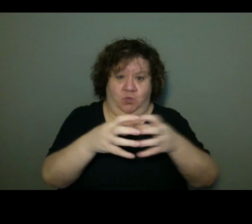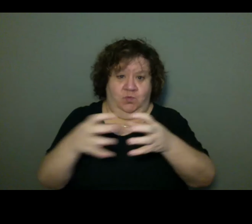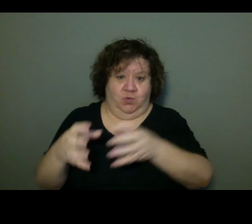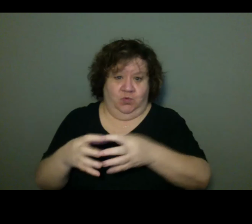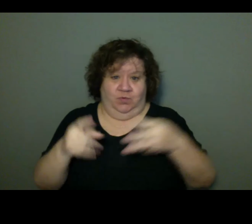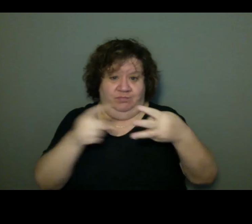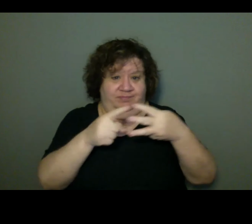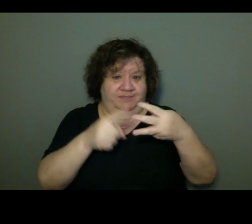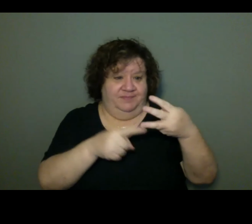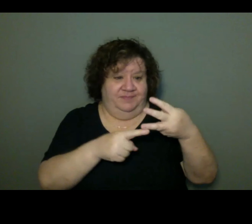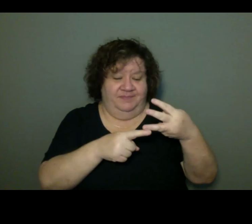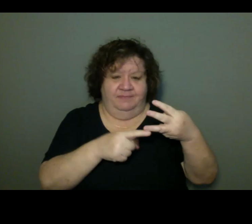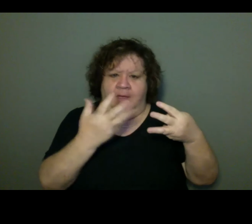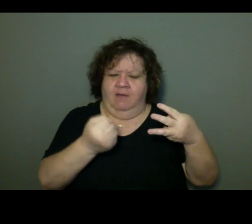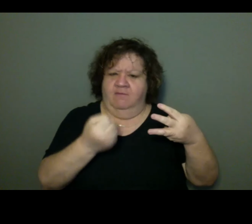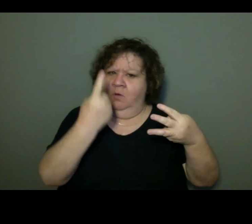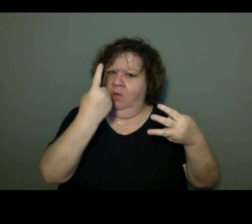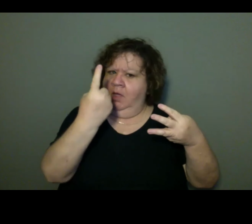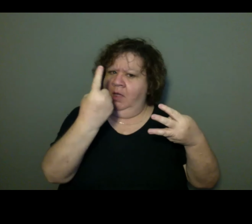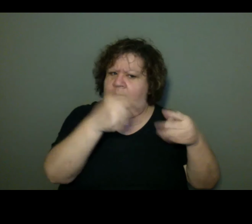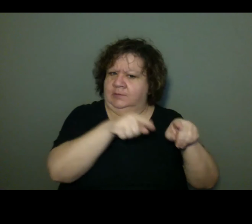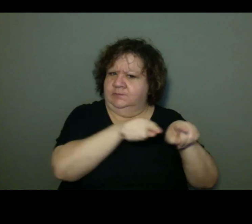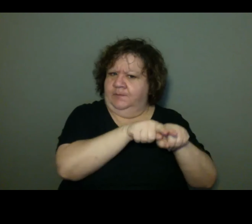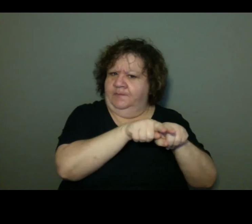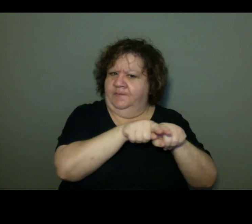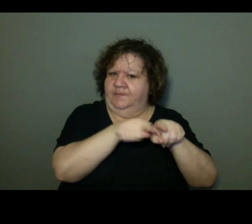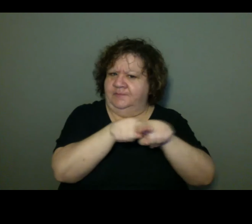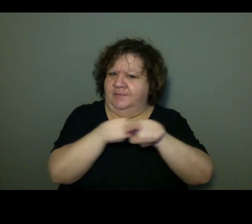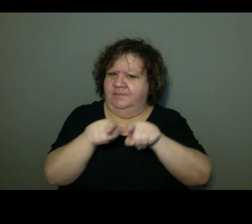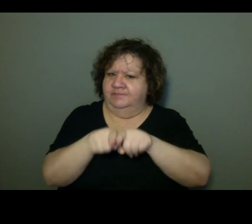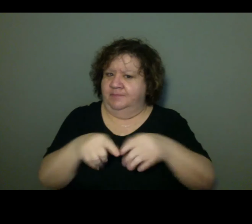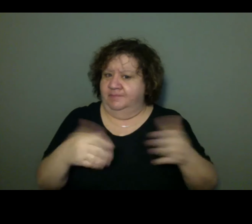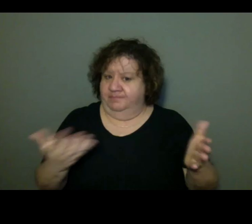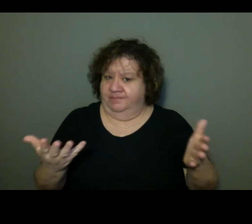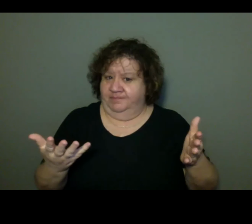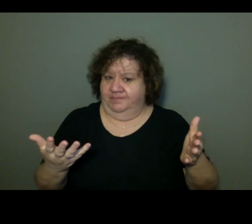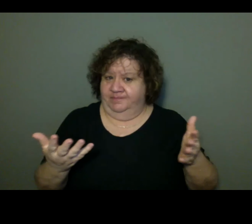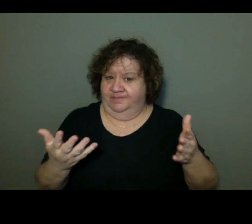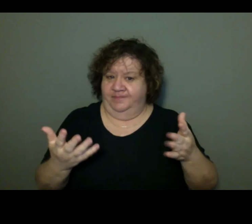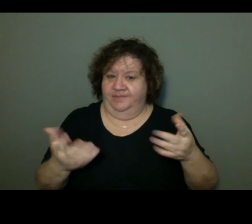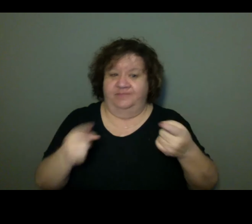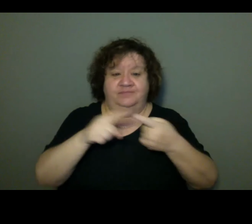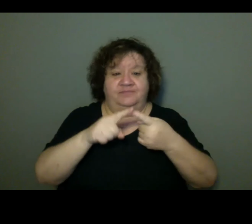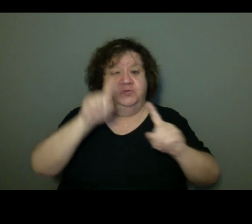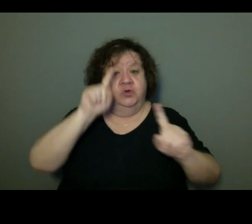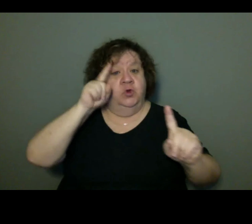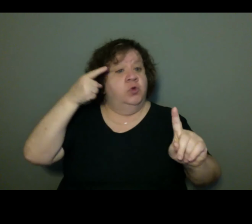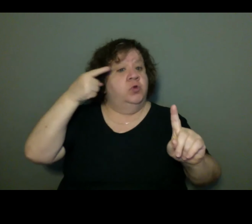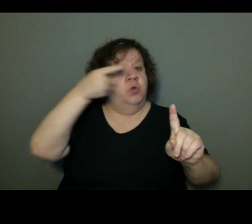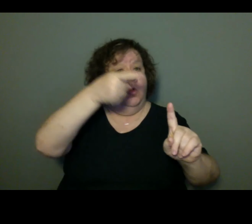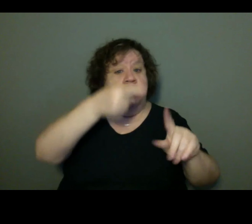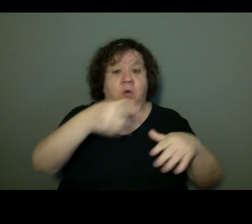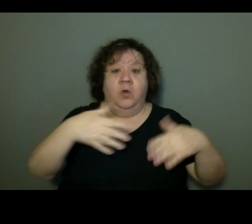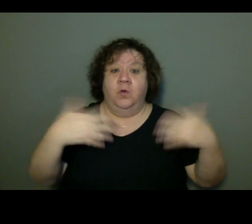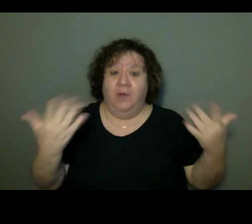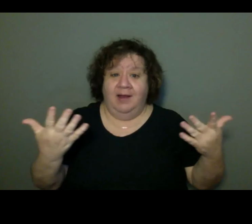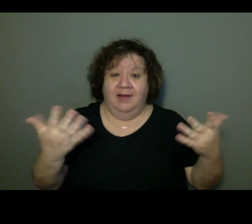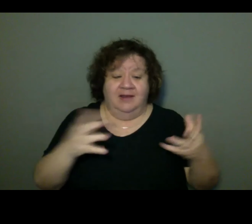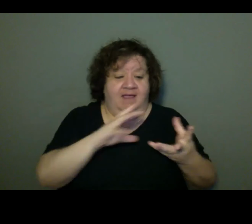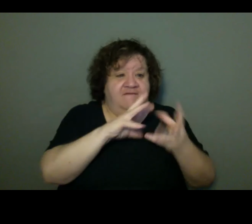grupos han manifestado que, en cualquier caso, hay que insistir en la prevención, primero. Segundo,